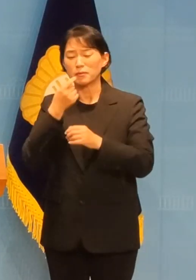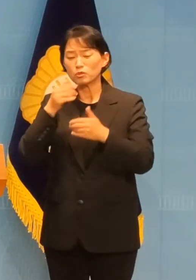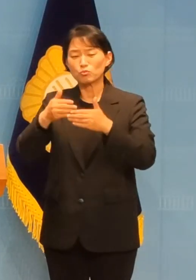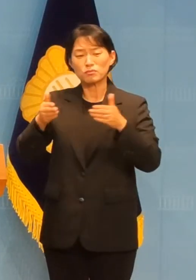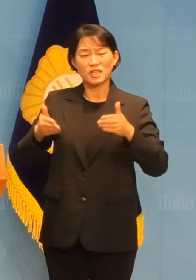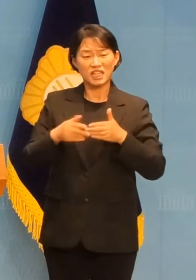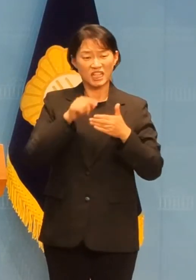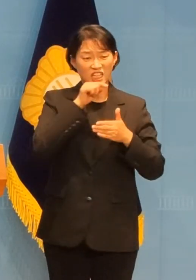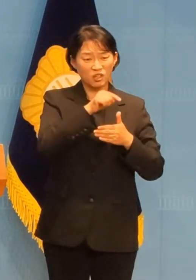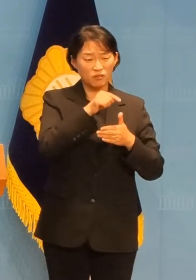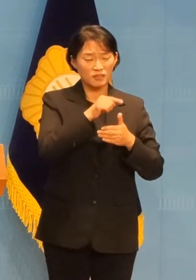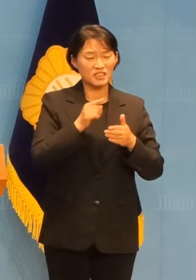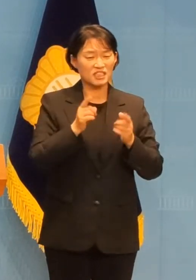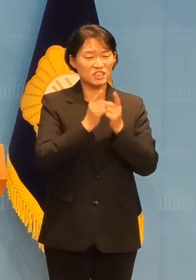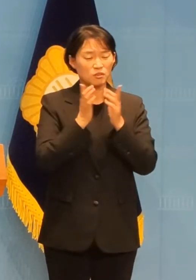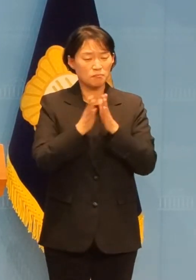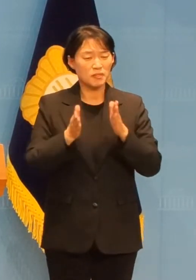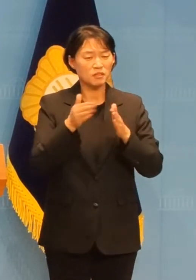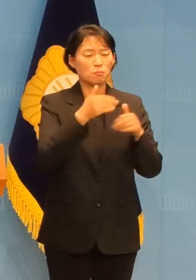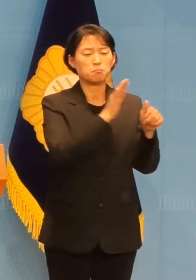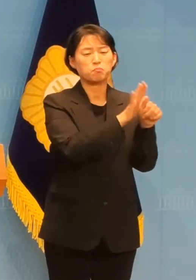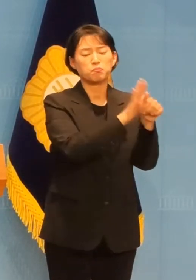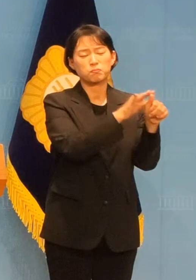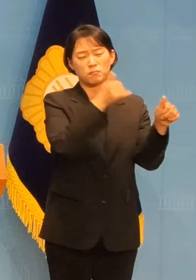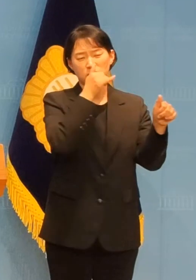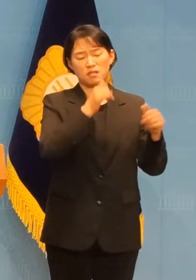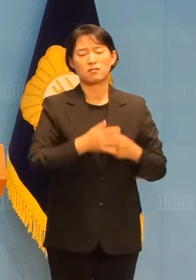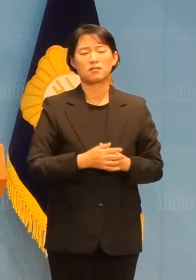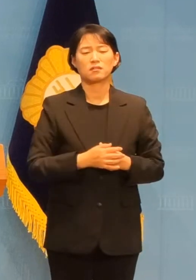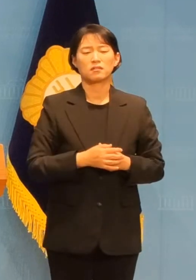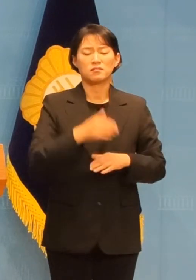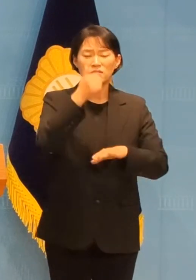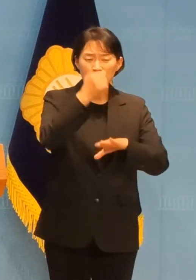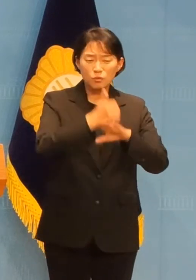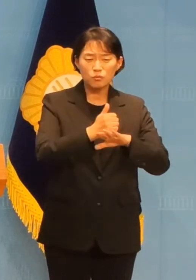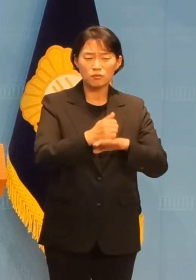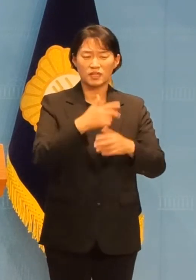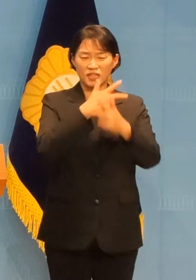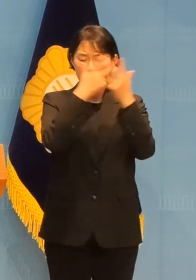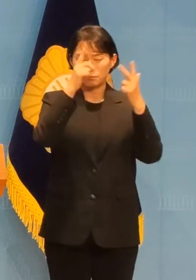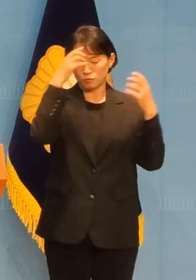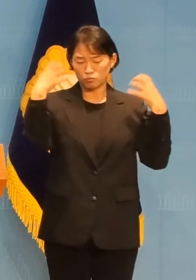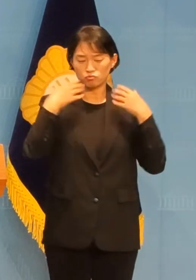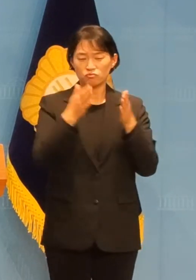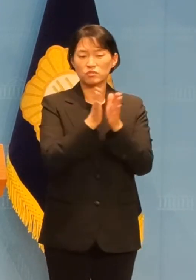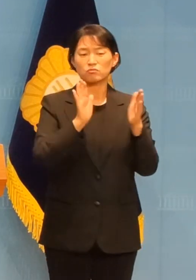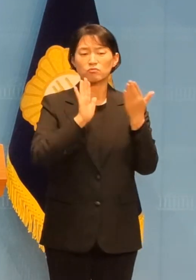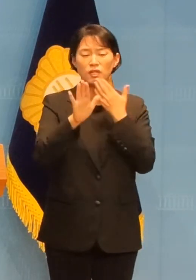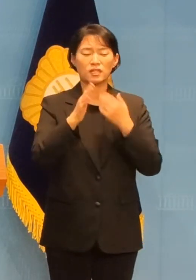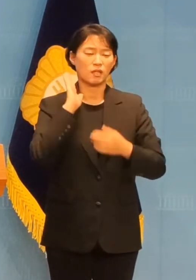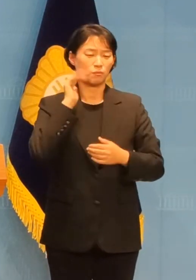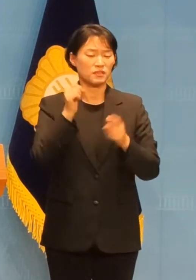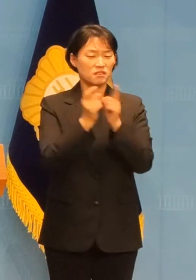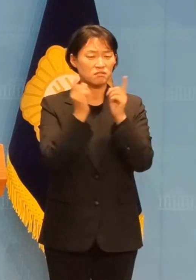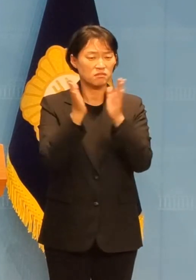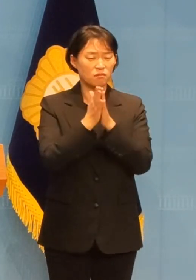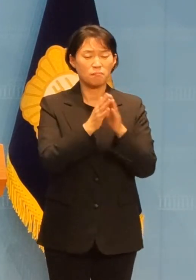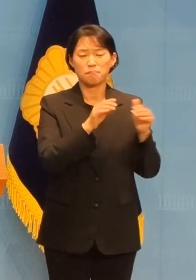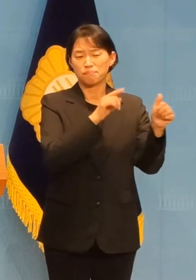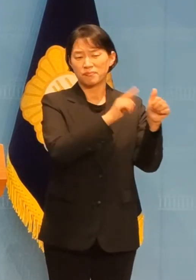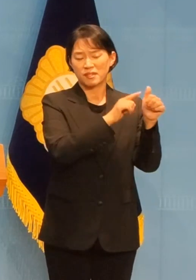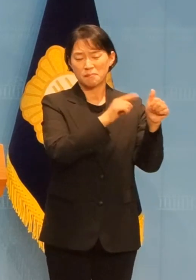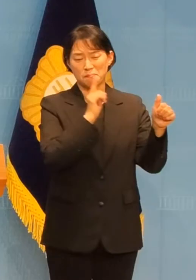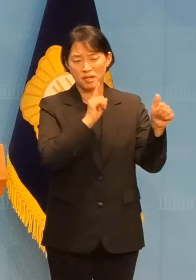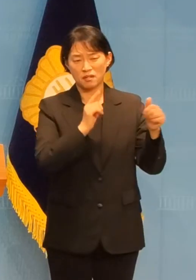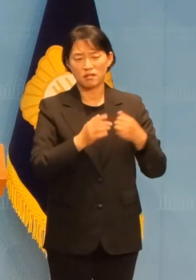이를 직간접적으로 지원했습니다. 급기야 이재명 정부 출범 이후에는 대통령이 직접 백경정을